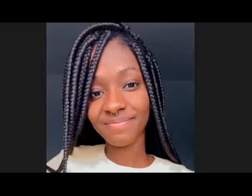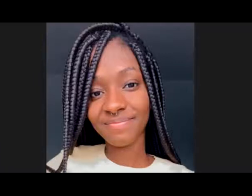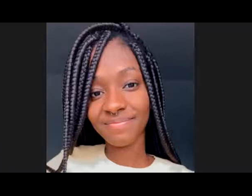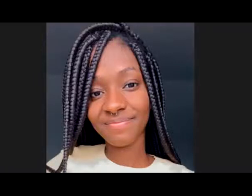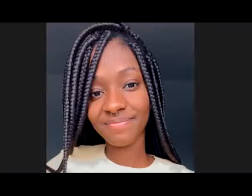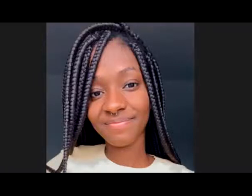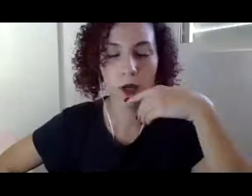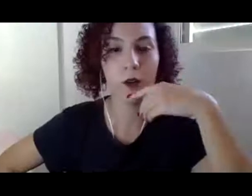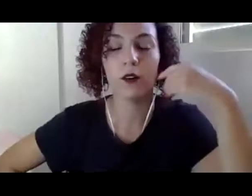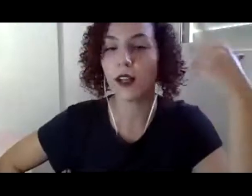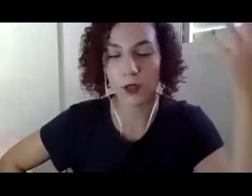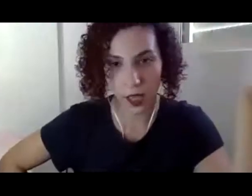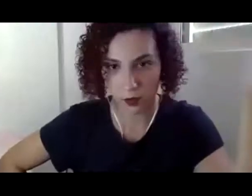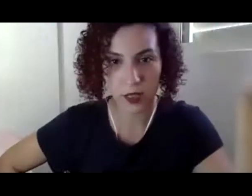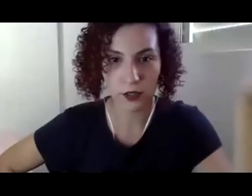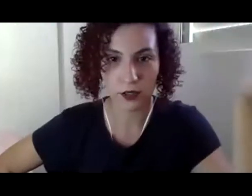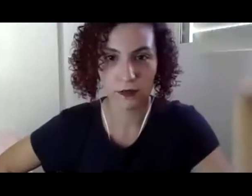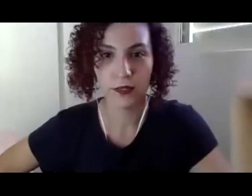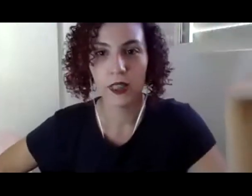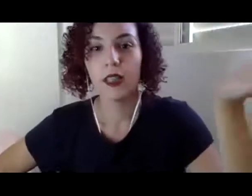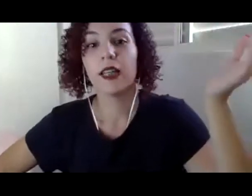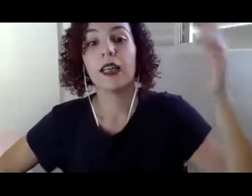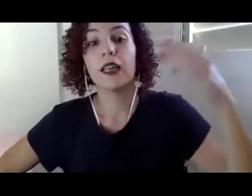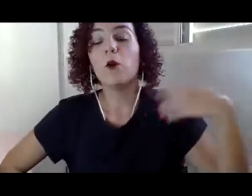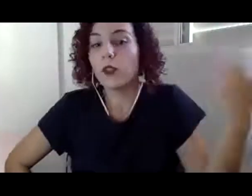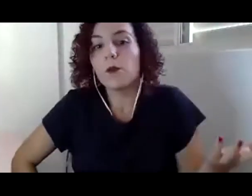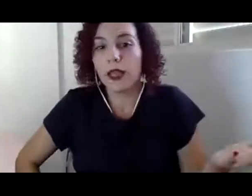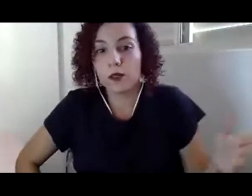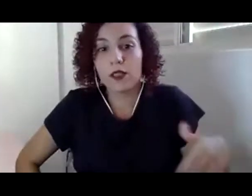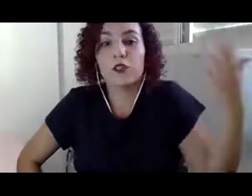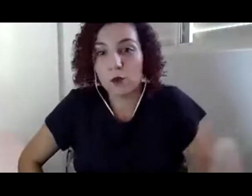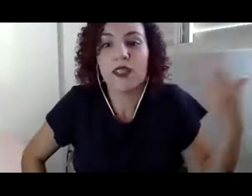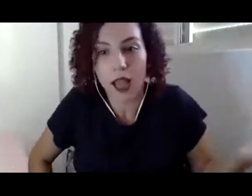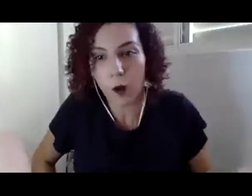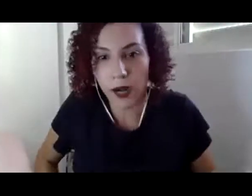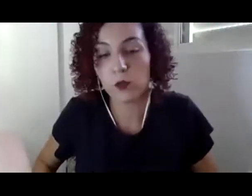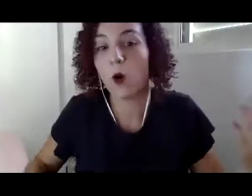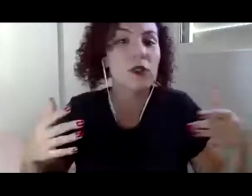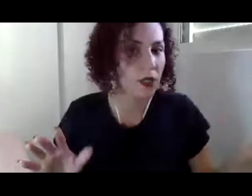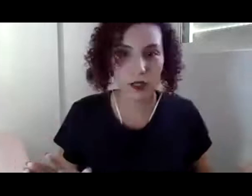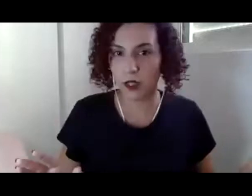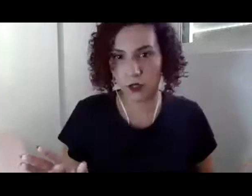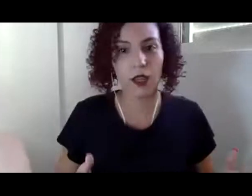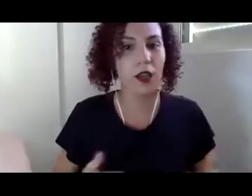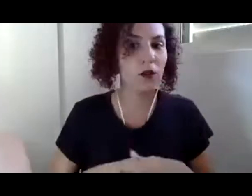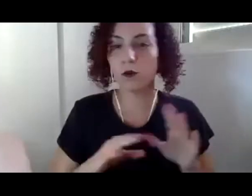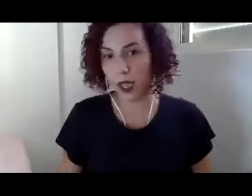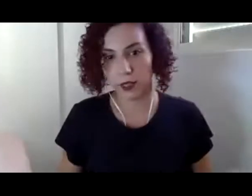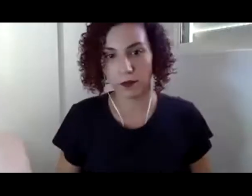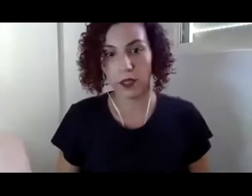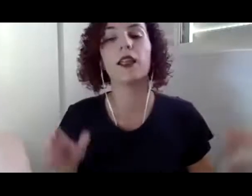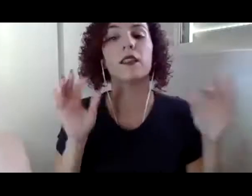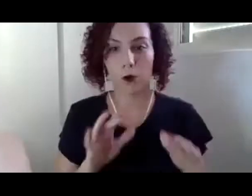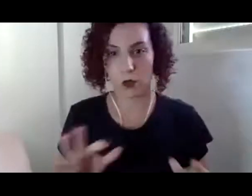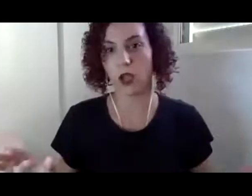Gasometria. Isso, eu não faço ideia do que seja. Muito menos existe um sinal para isso. Ou se existe, eu não